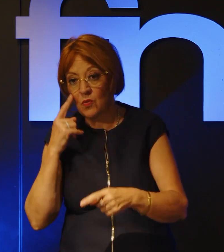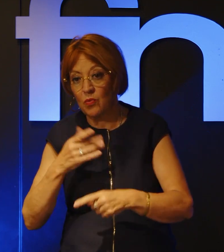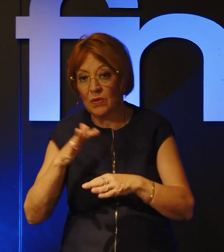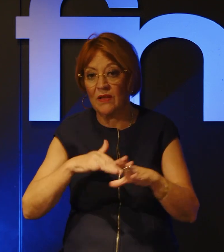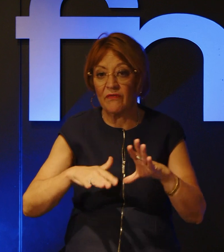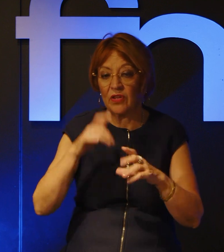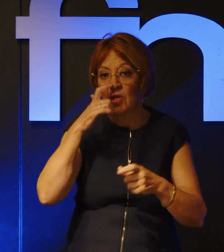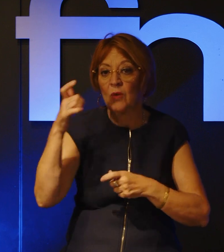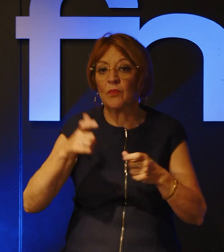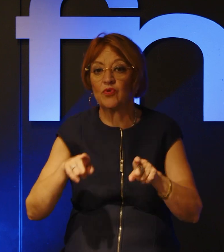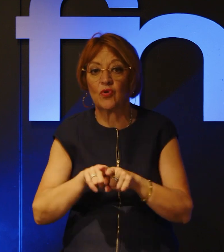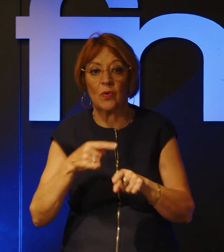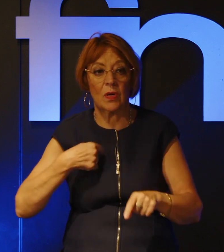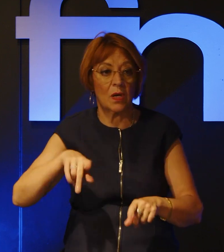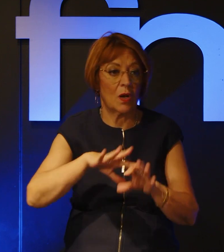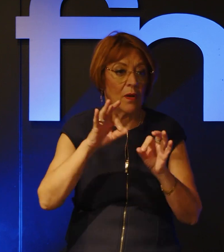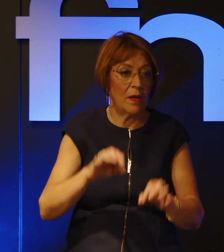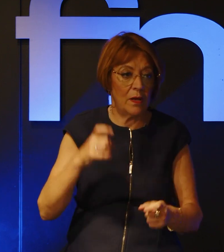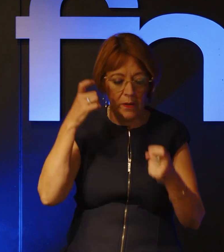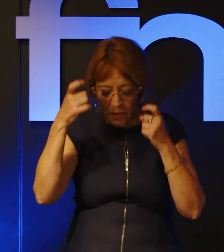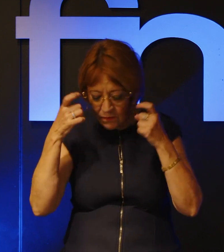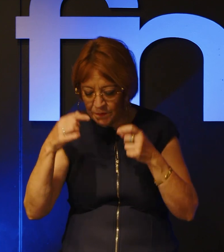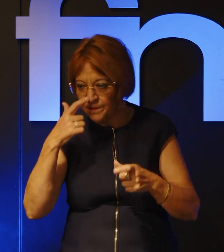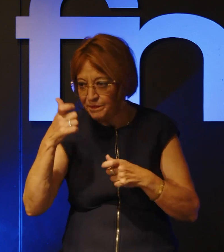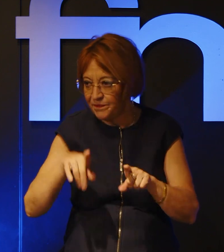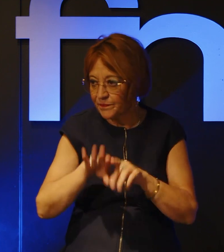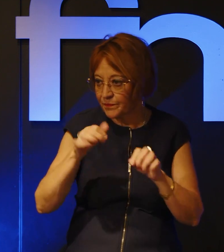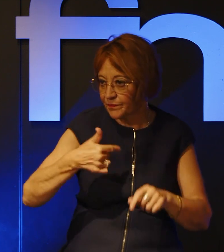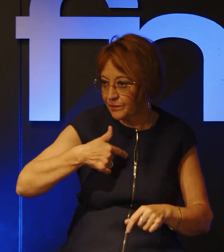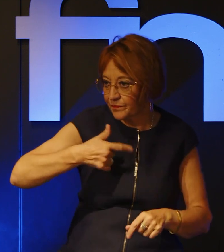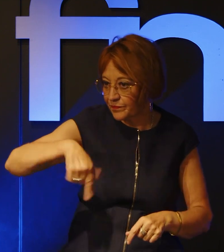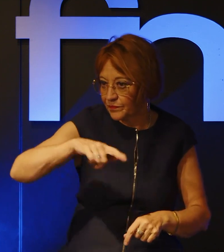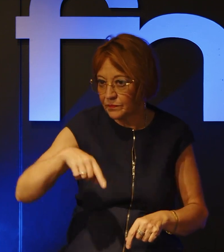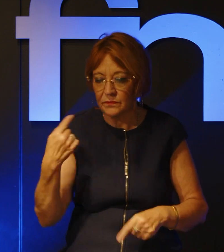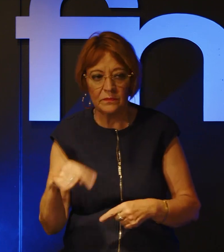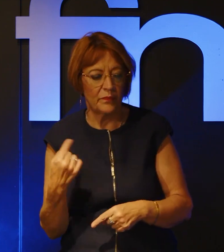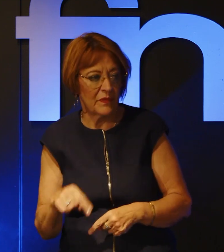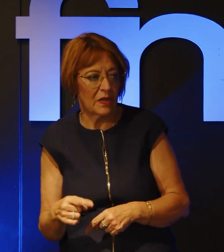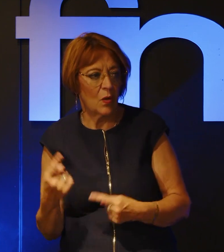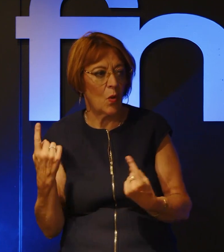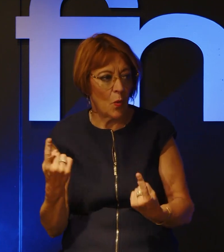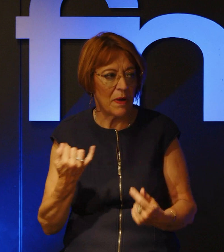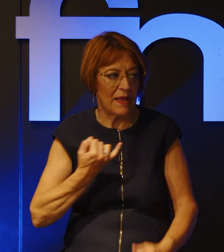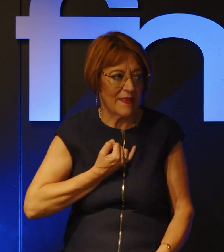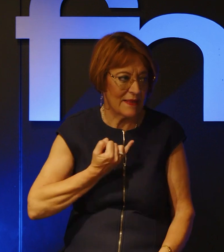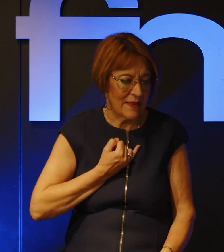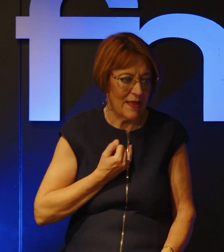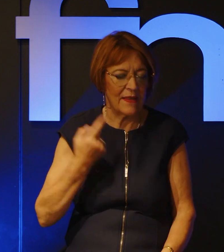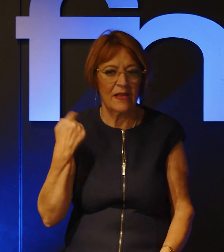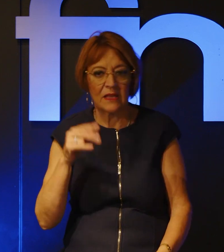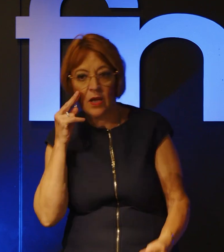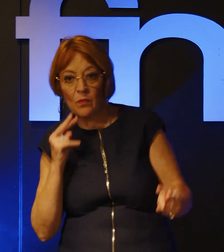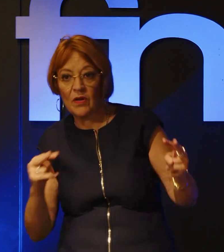é feito por pessoas como nós ele é pensado por pessoas como nós que tem uma identidade que tem